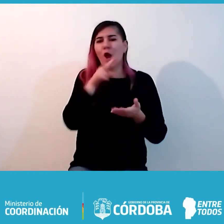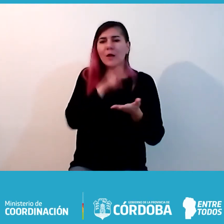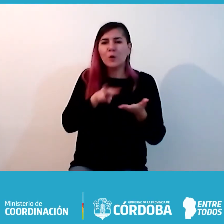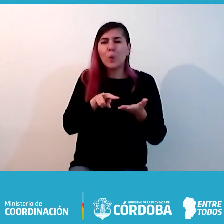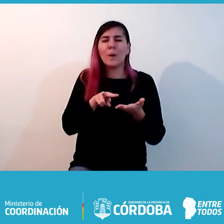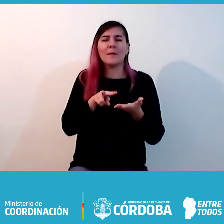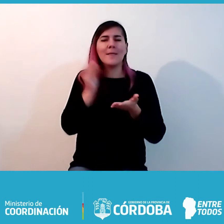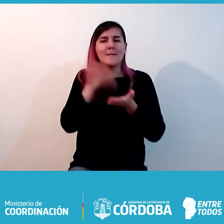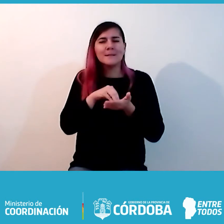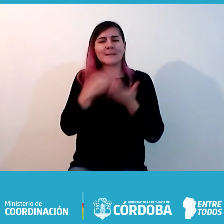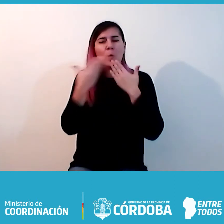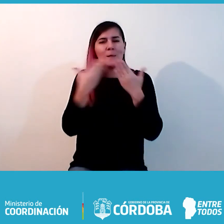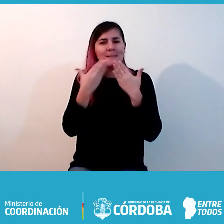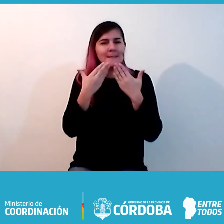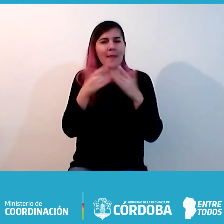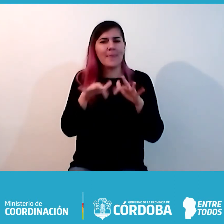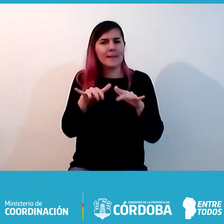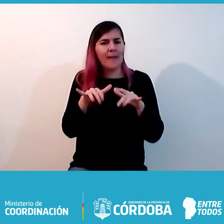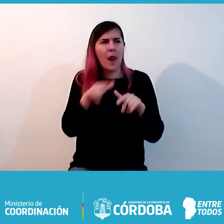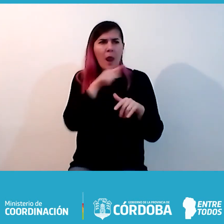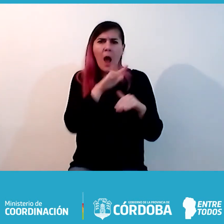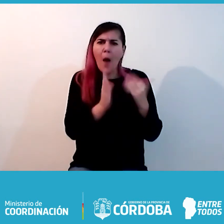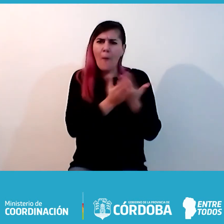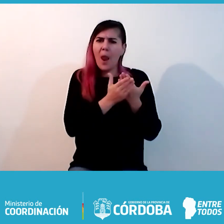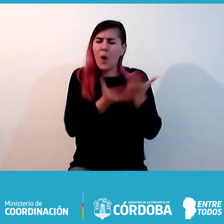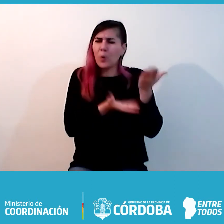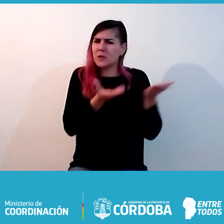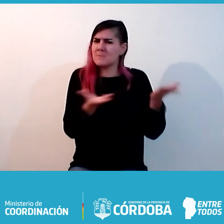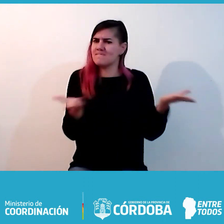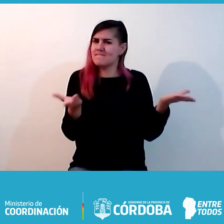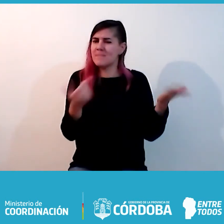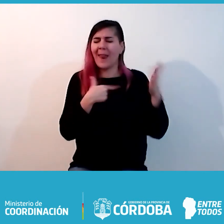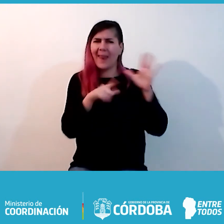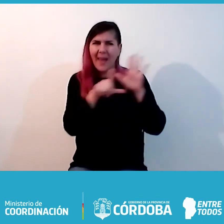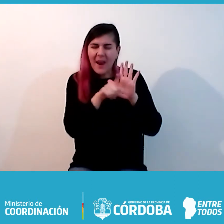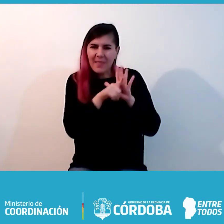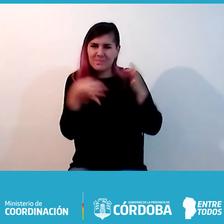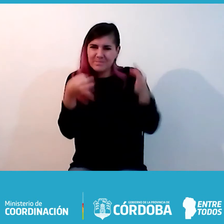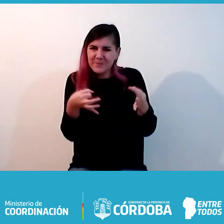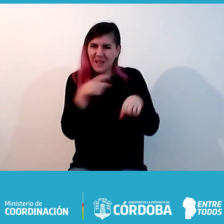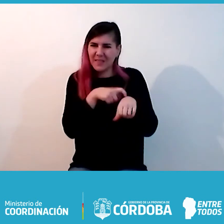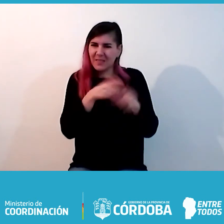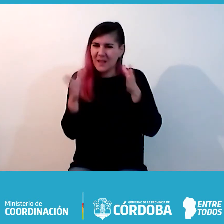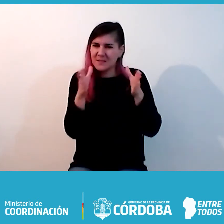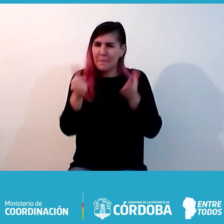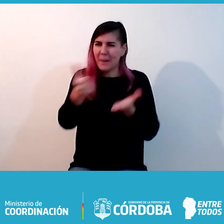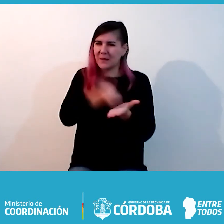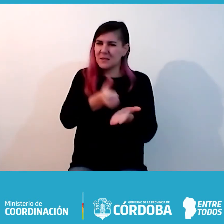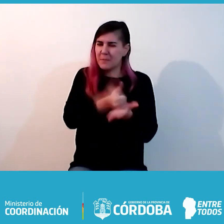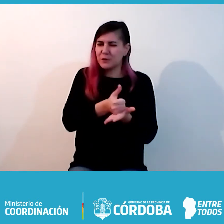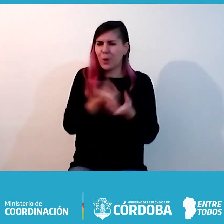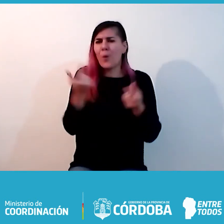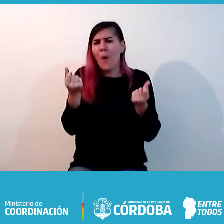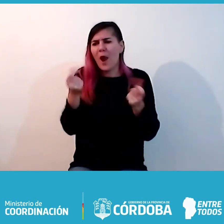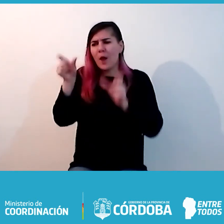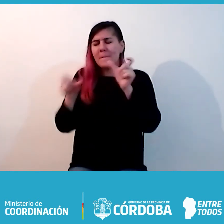audiencia digital fue avalada por la justicia. Manifiesta y expresa su posición sobre la legalidad de esta instancia de participación. Valora que las